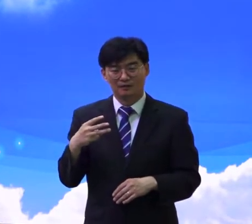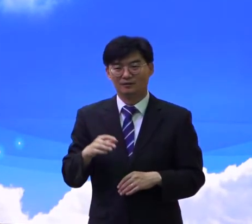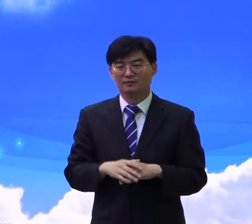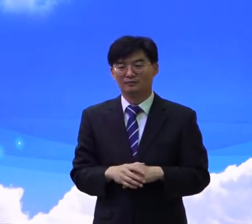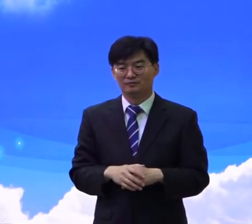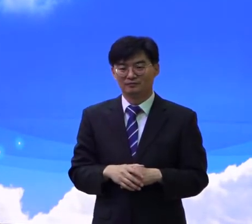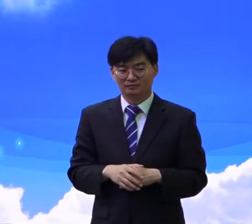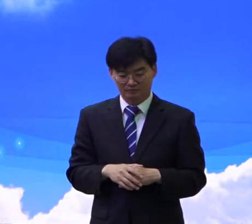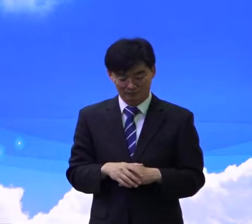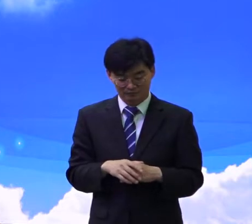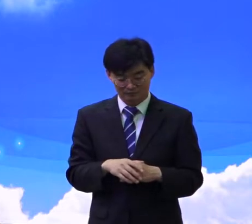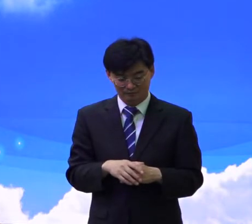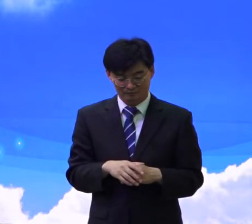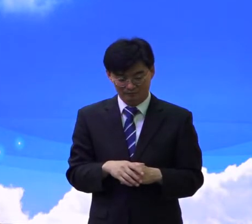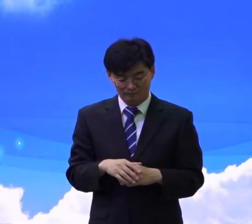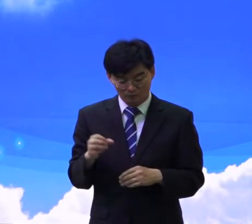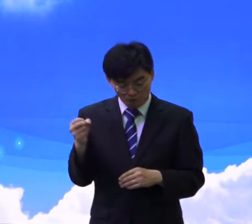여러분 누구일 것 같습니까?